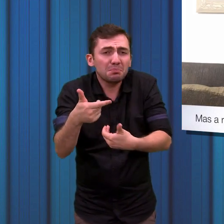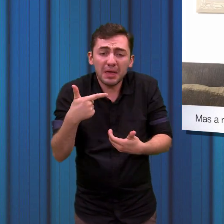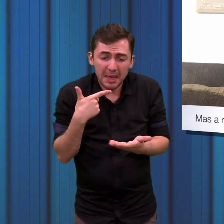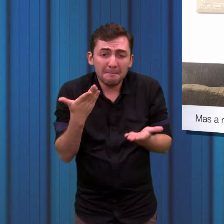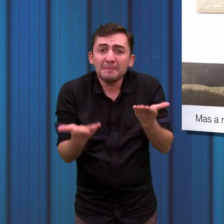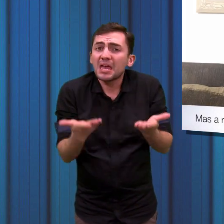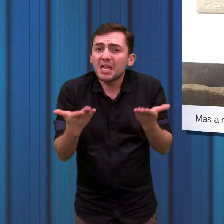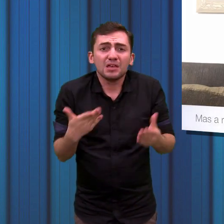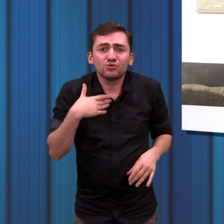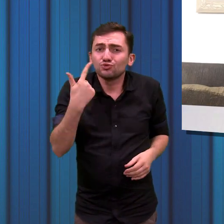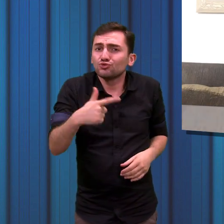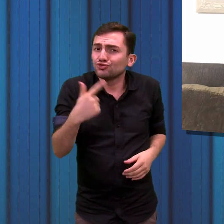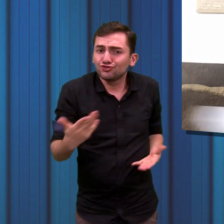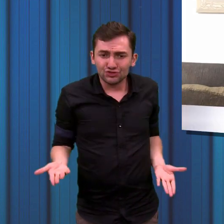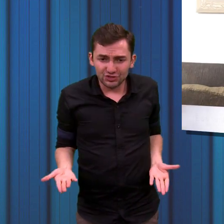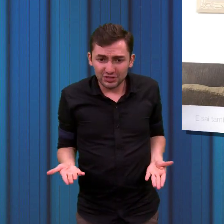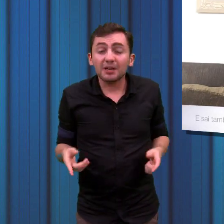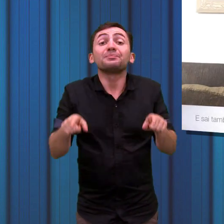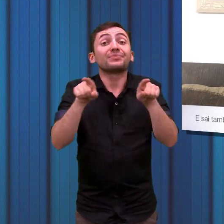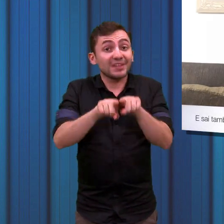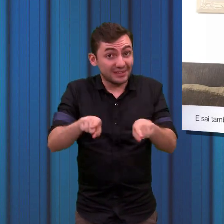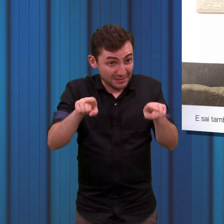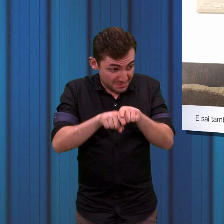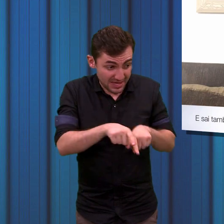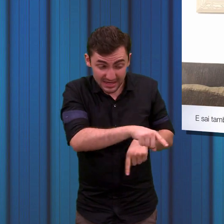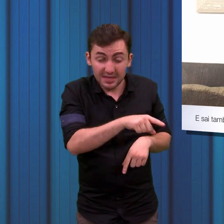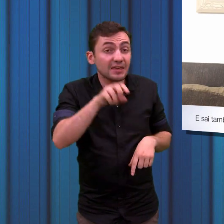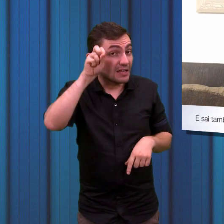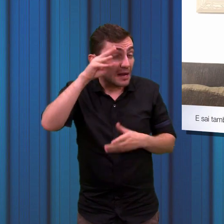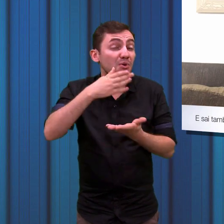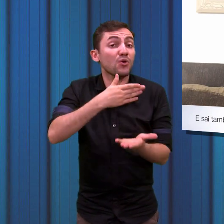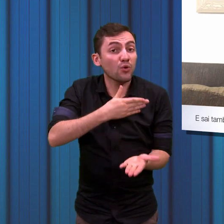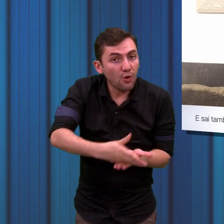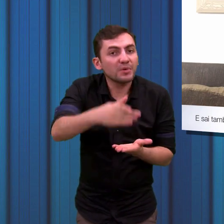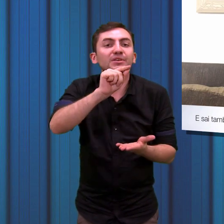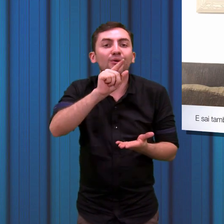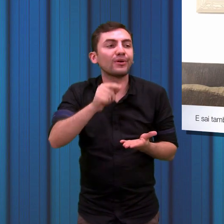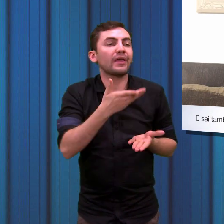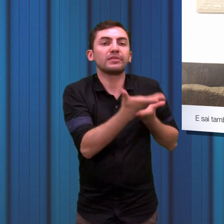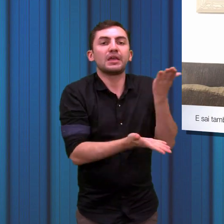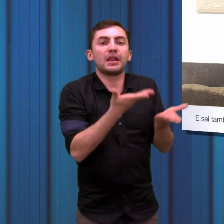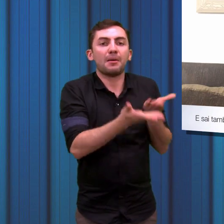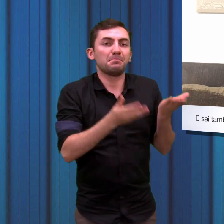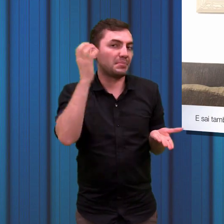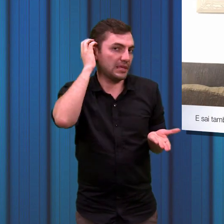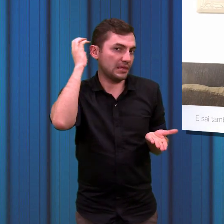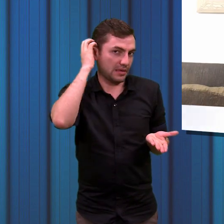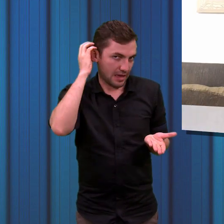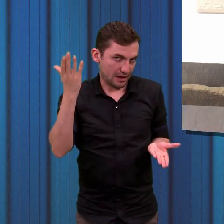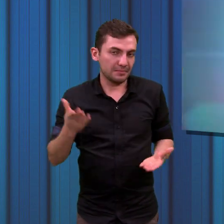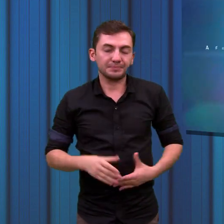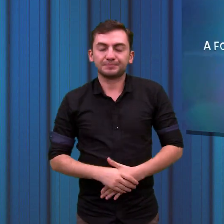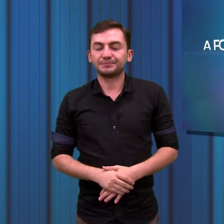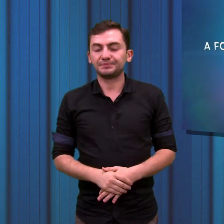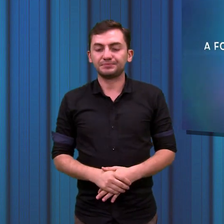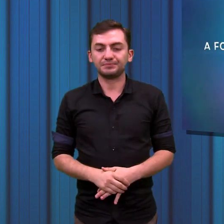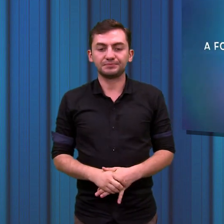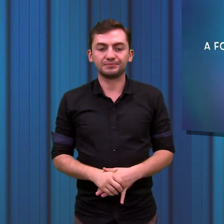muito pequeno, ele não tinha nem peso. E também com a indicação do Guilherme começar a fazer a terapia fonoaudióloga.